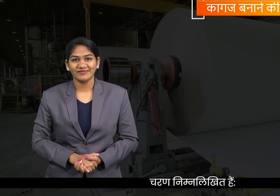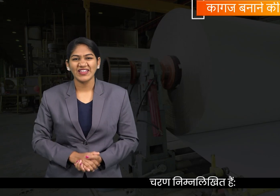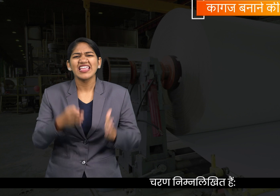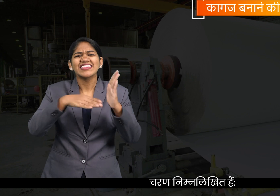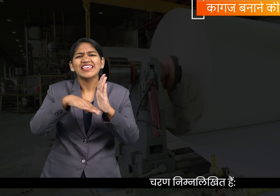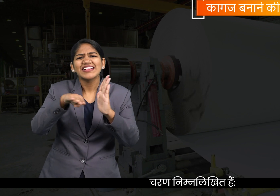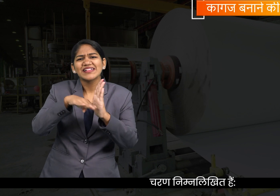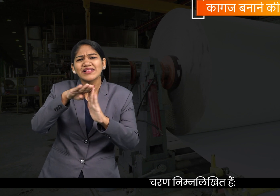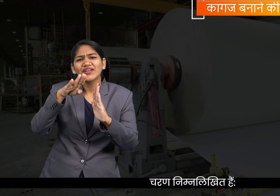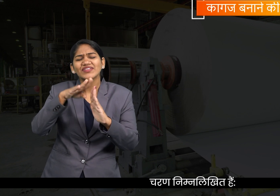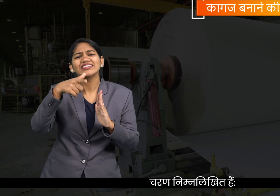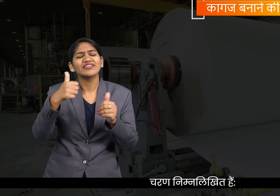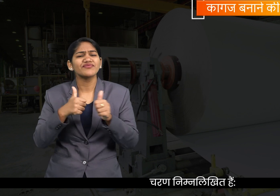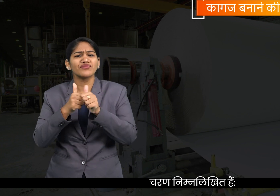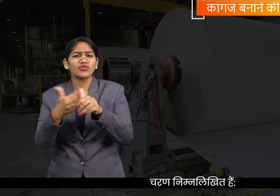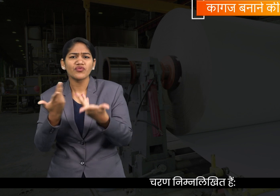चरण निम्नलिखित हैं।